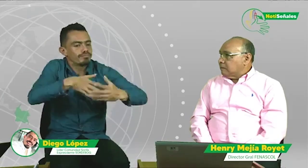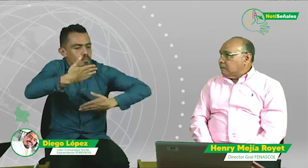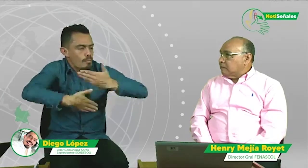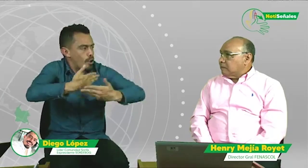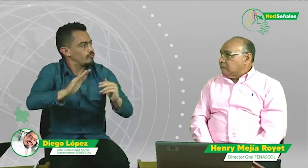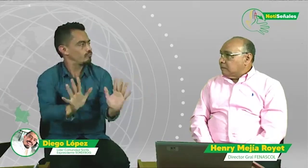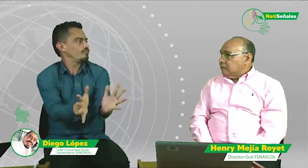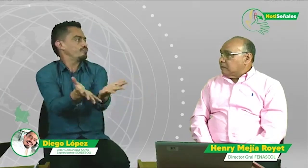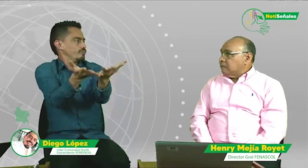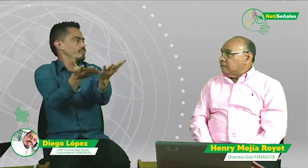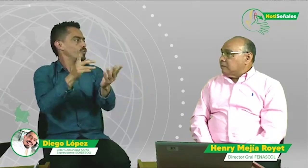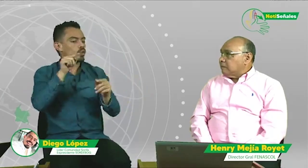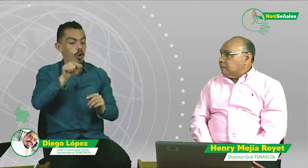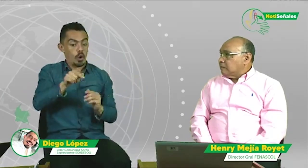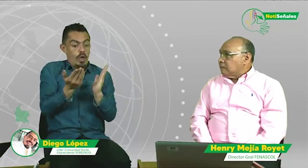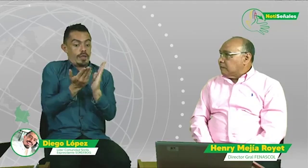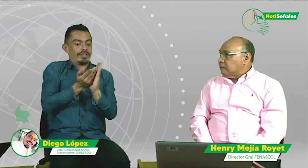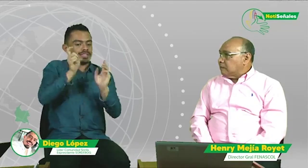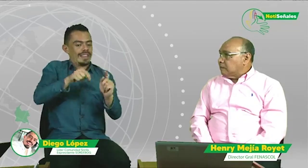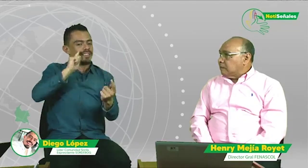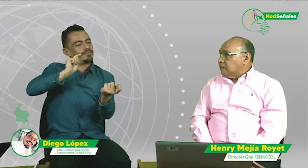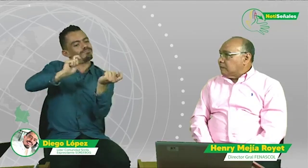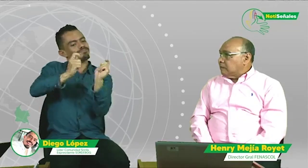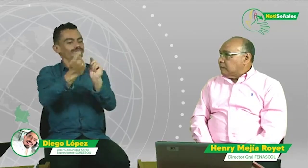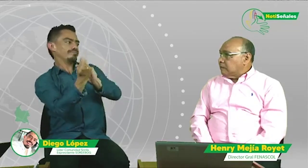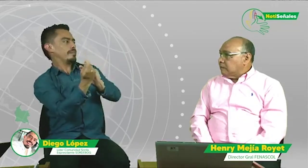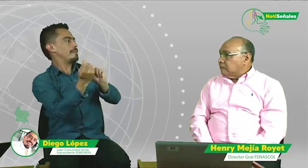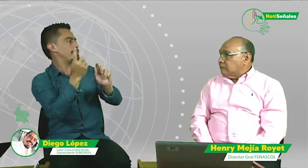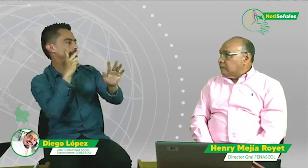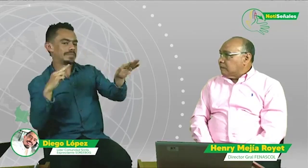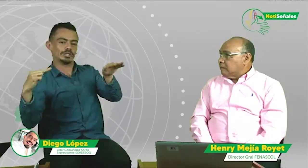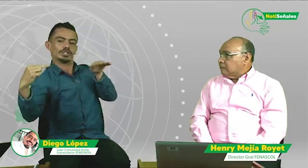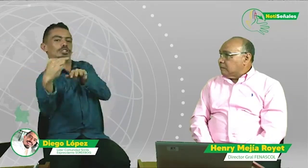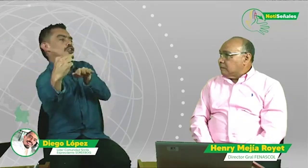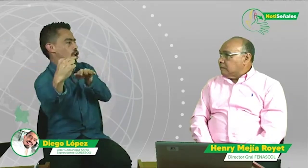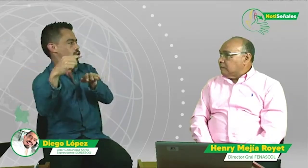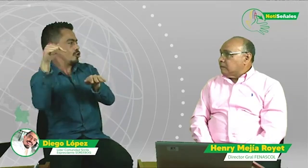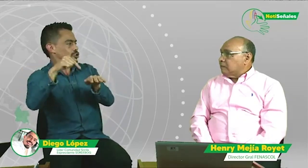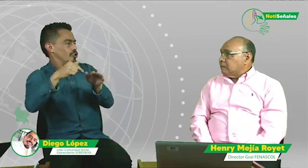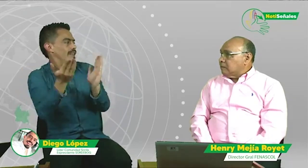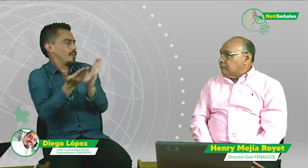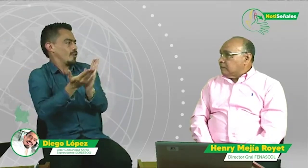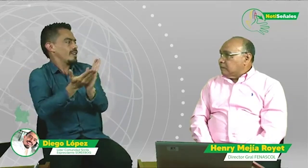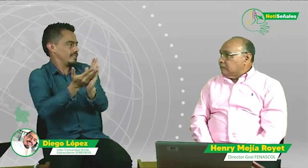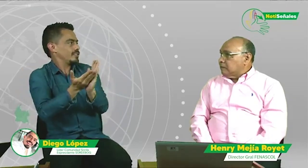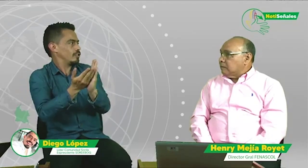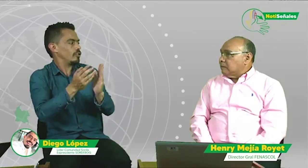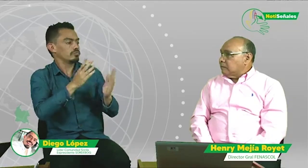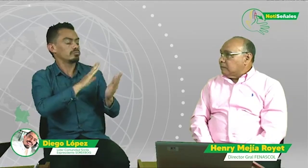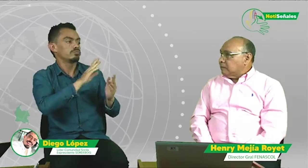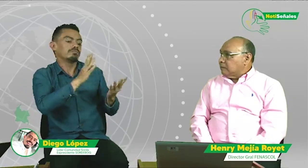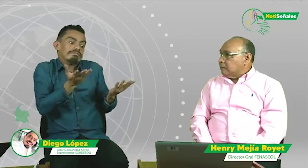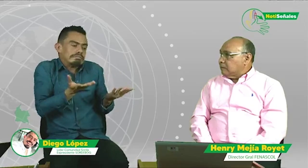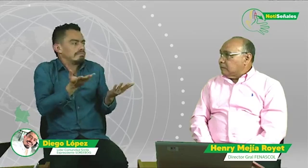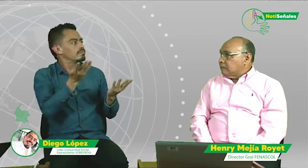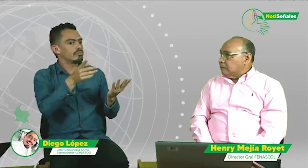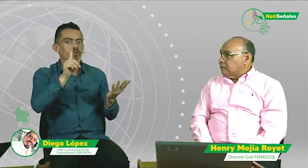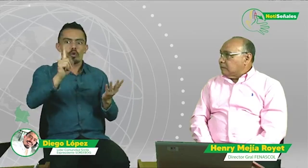profesores oyentes que hay en este momento en el sistema educativo, pero encontramos que debe transformarse la oferta educativa para las